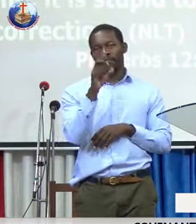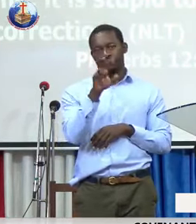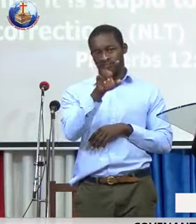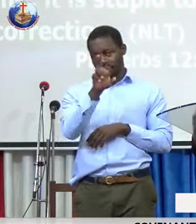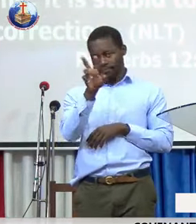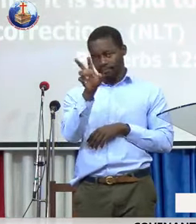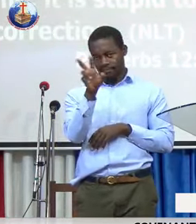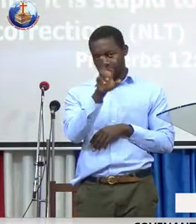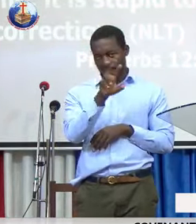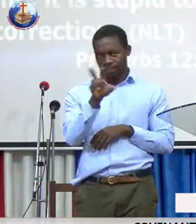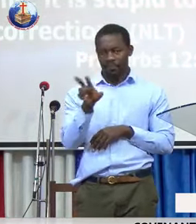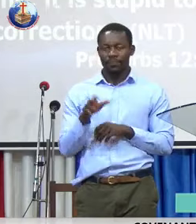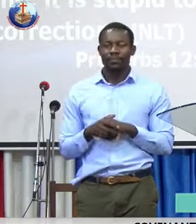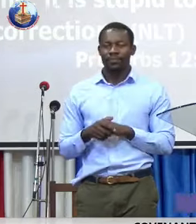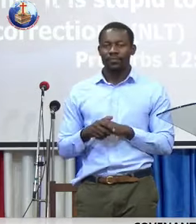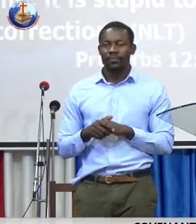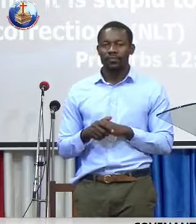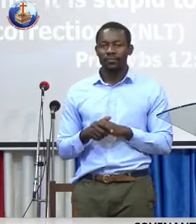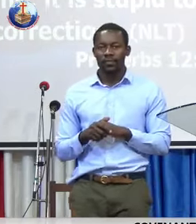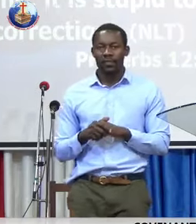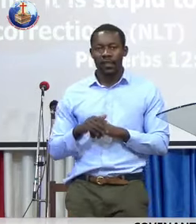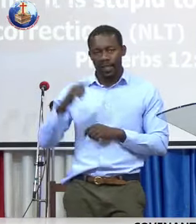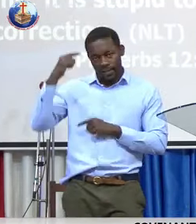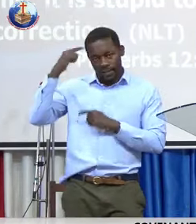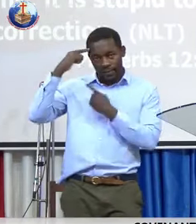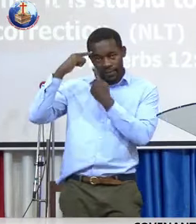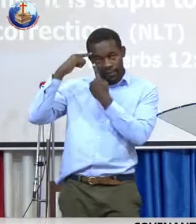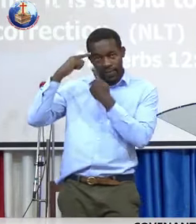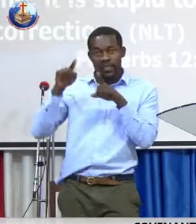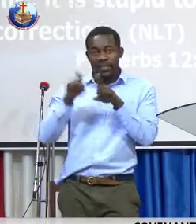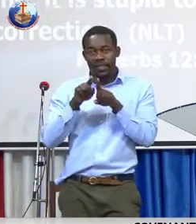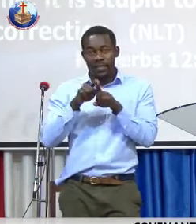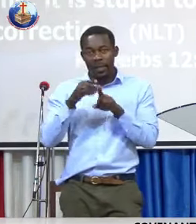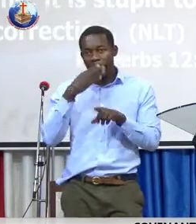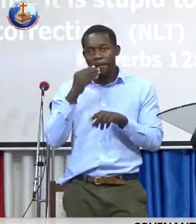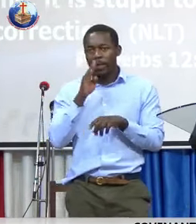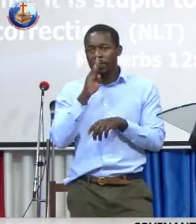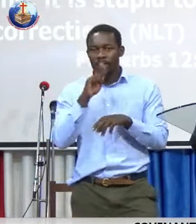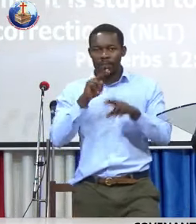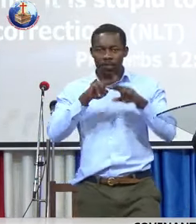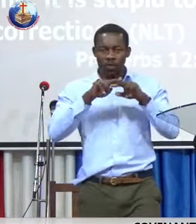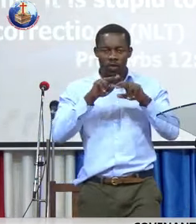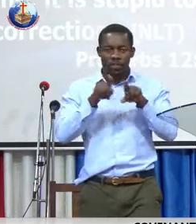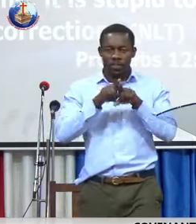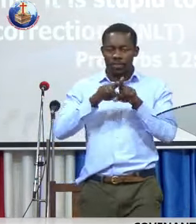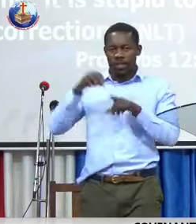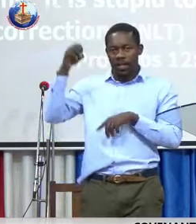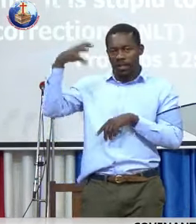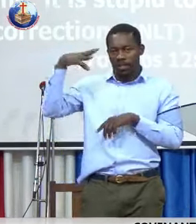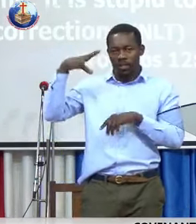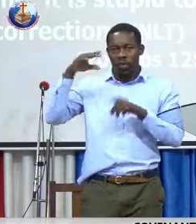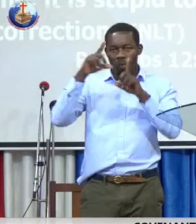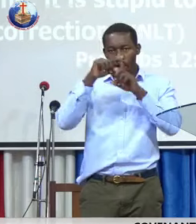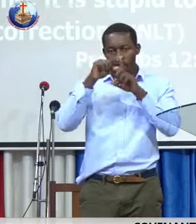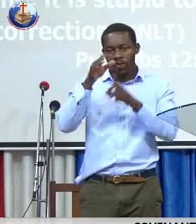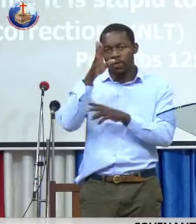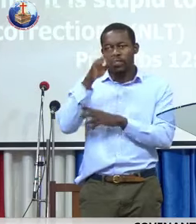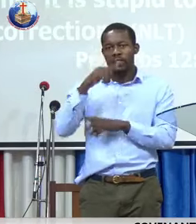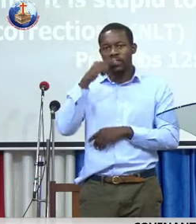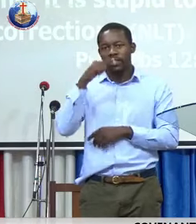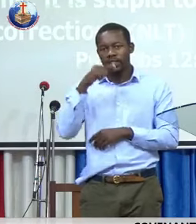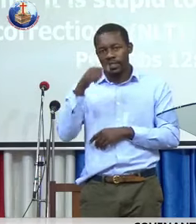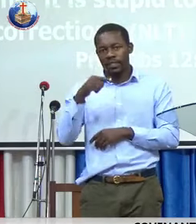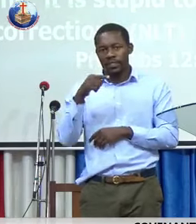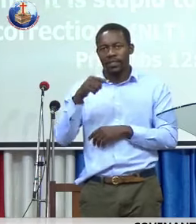speech we are meant to be salt and light. Katika mawazo yetu na masemo yetu tunahitaji kuwa chumvi na nuru. The word of the Lord tells us. Neno la Bwana linatuambia.